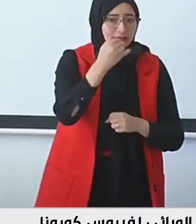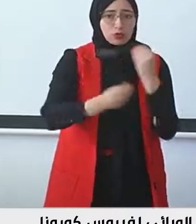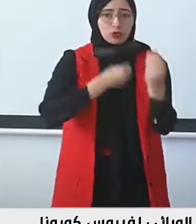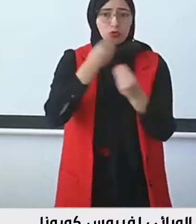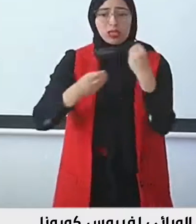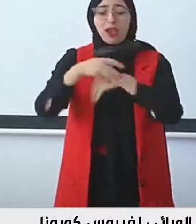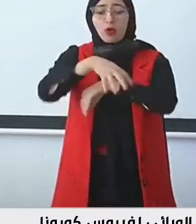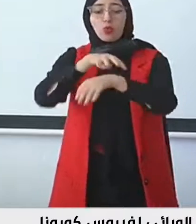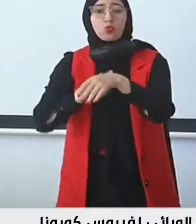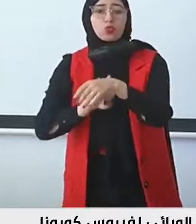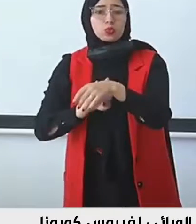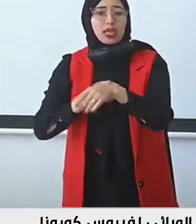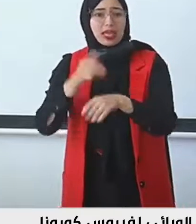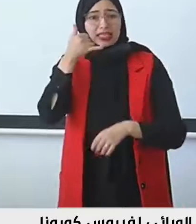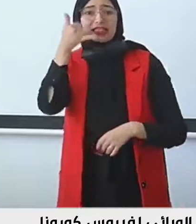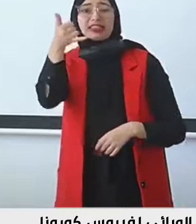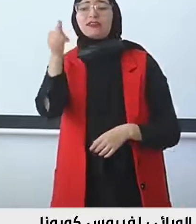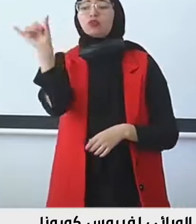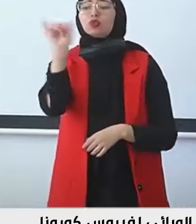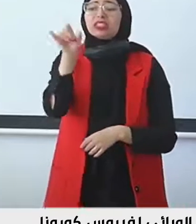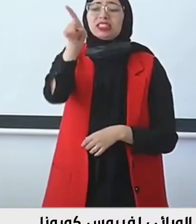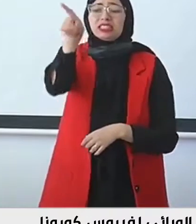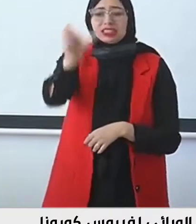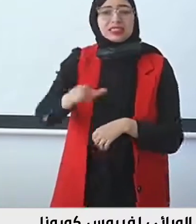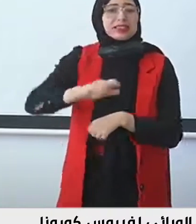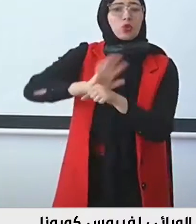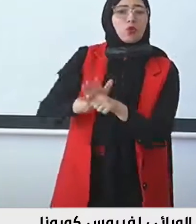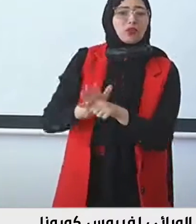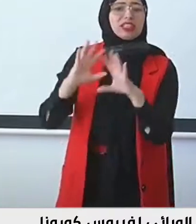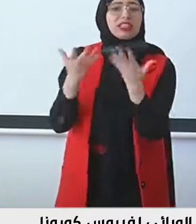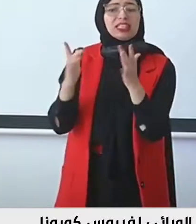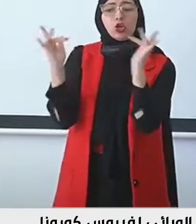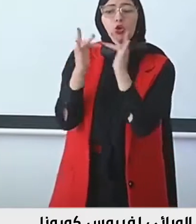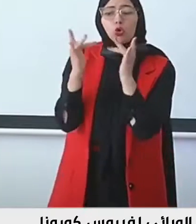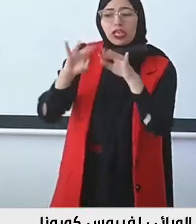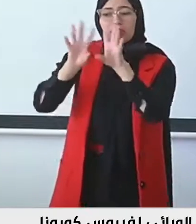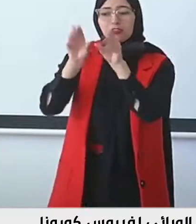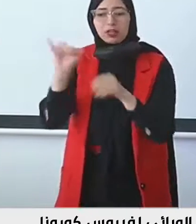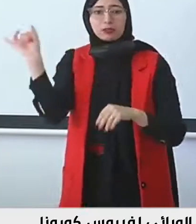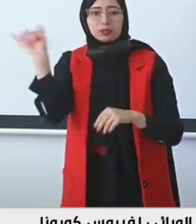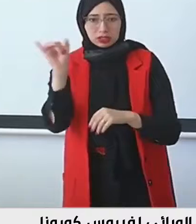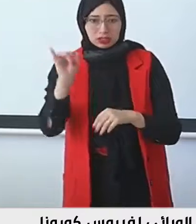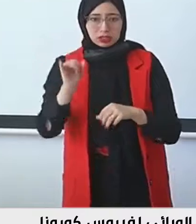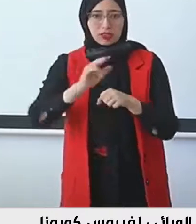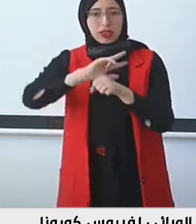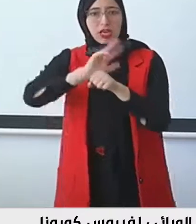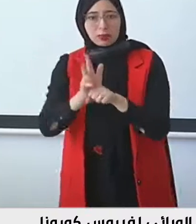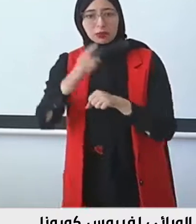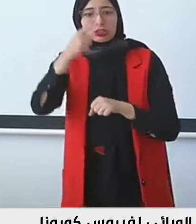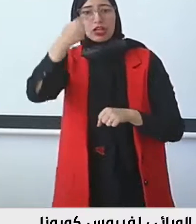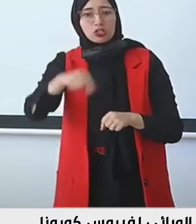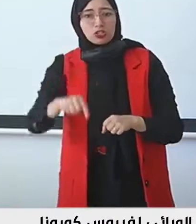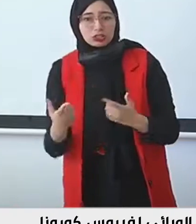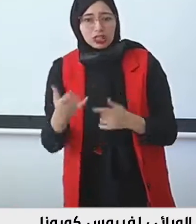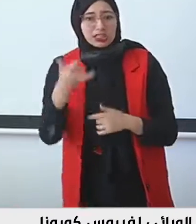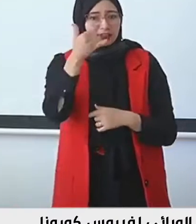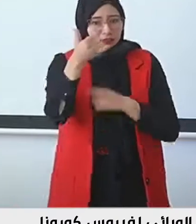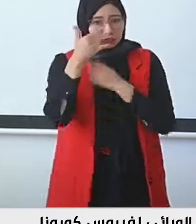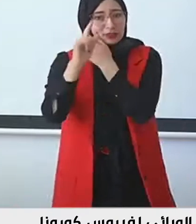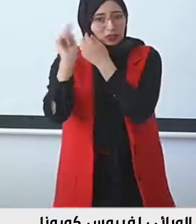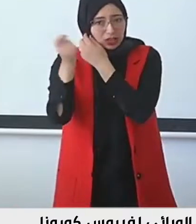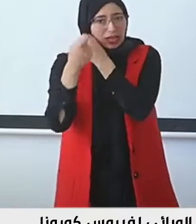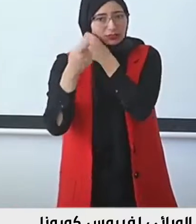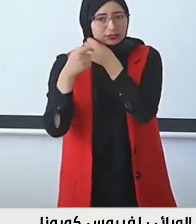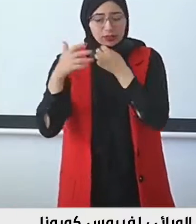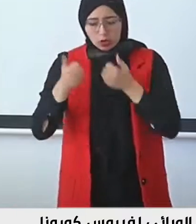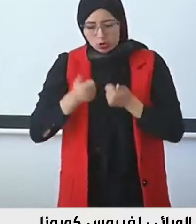على مستوى خلايا اليقظه الصحيه وفرق التدخل السريع راهو ما بين ربع ساعه ونصف ساعه. انتم تعرفوا عدد